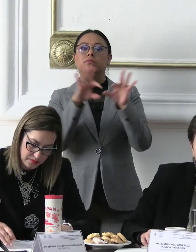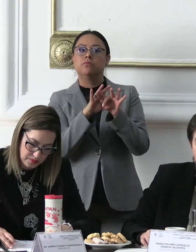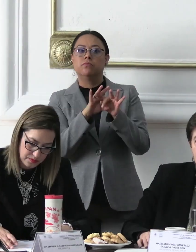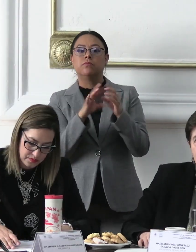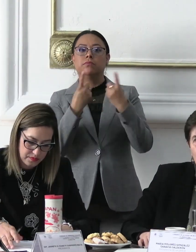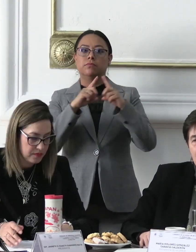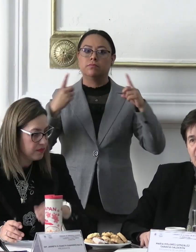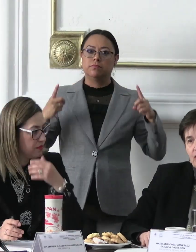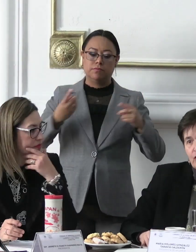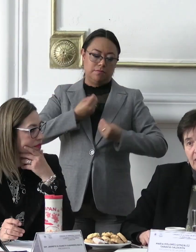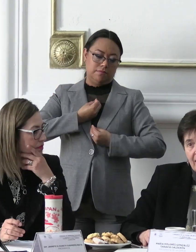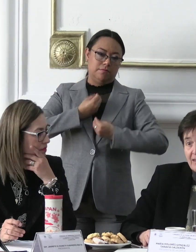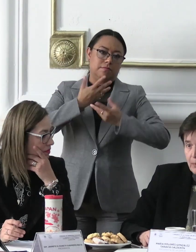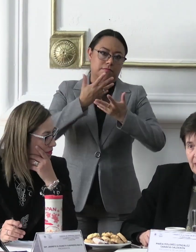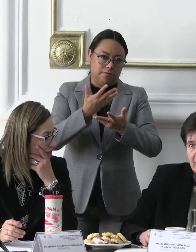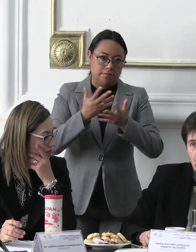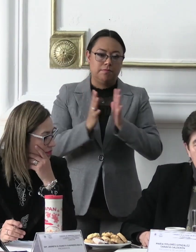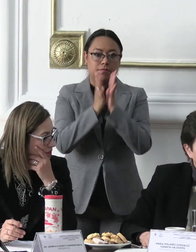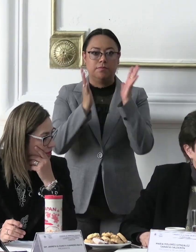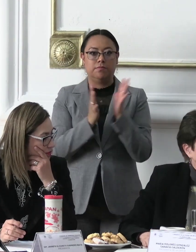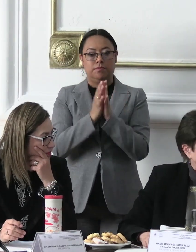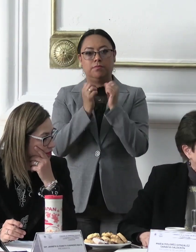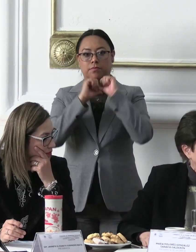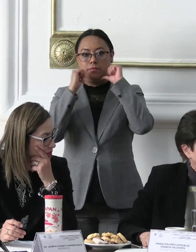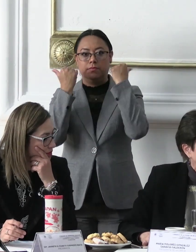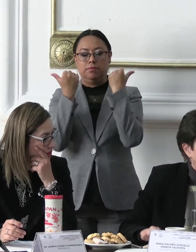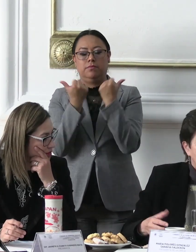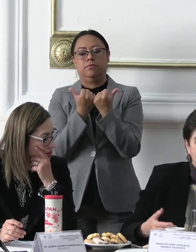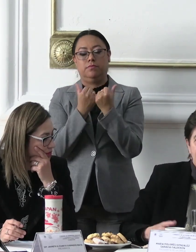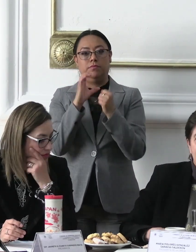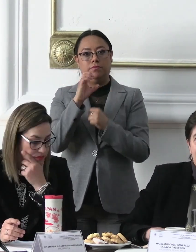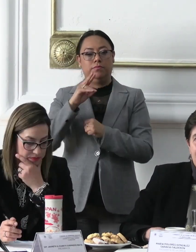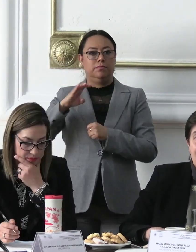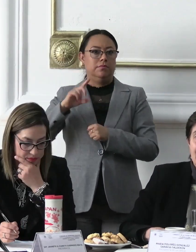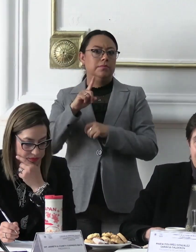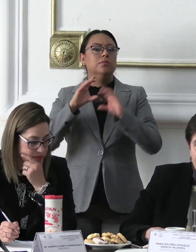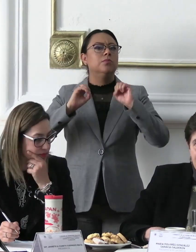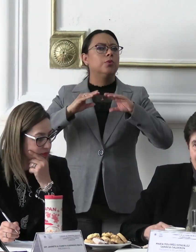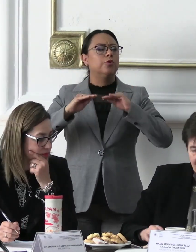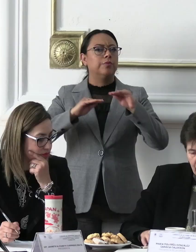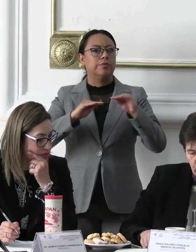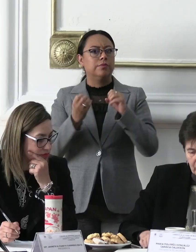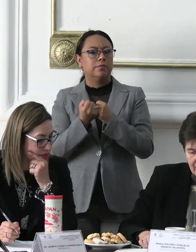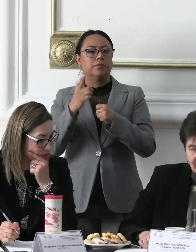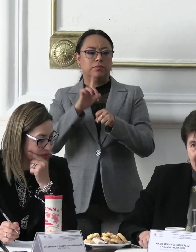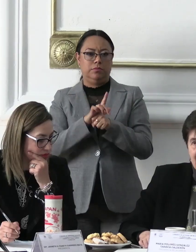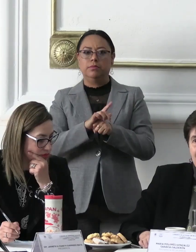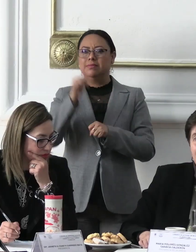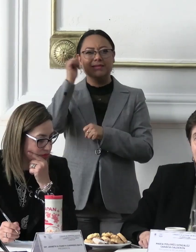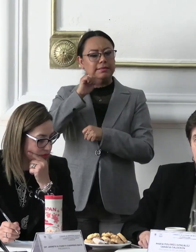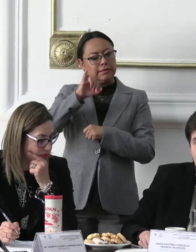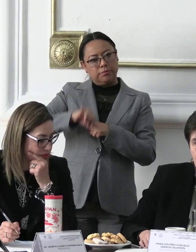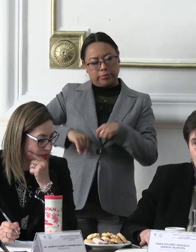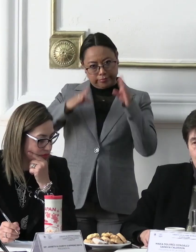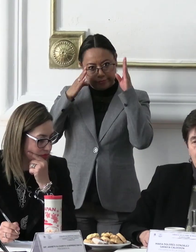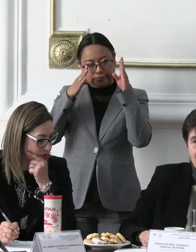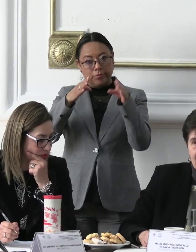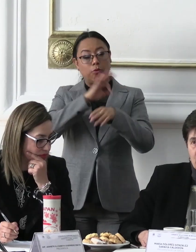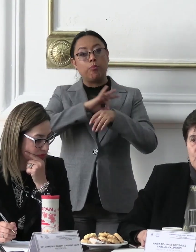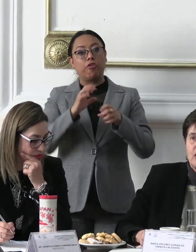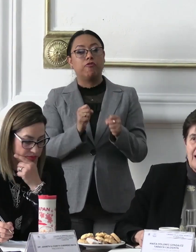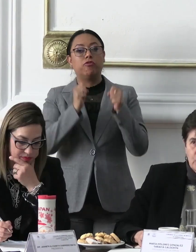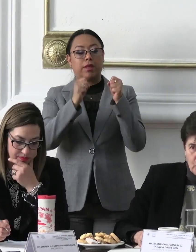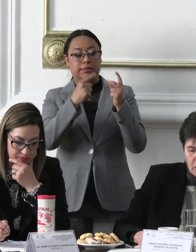de expresión de actores de sociedad civil y movimientos sociales, en el interés de fortalecer este marco